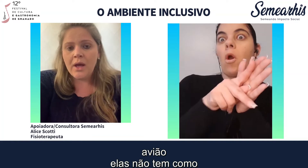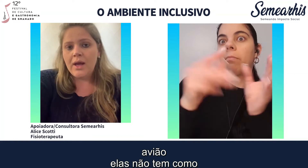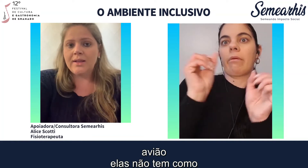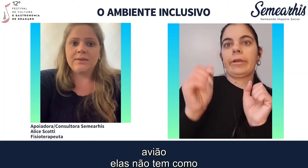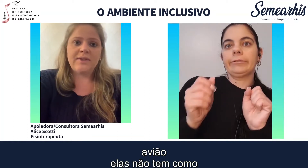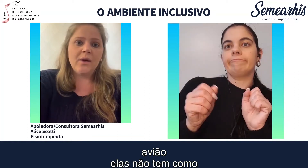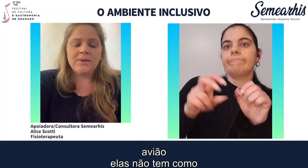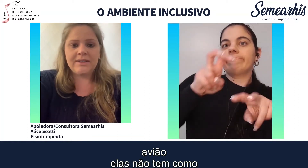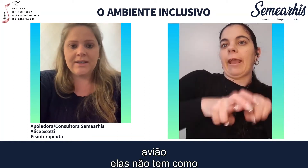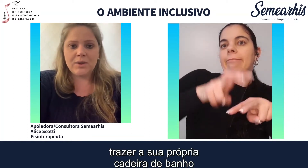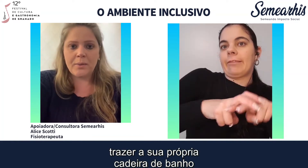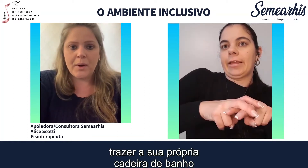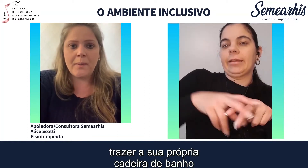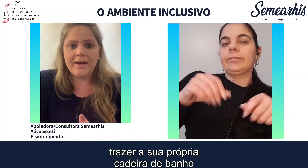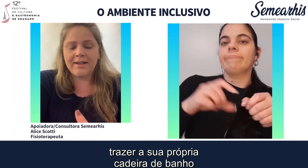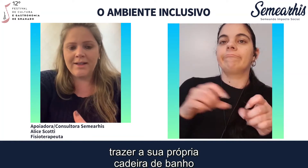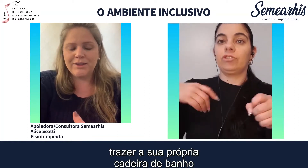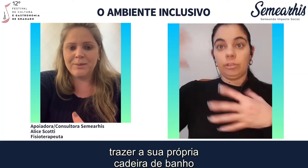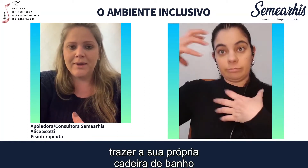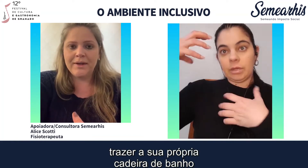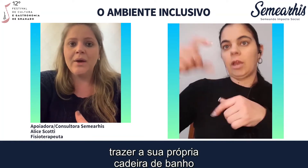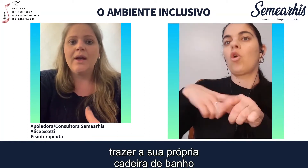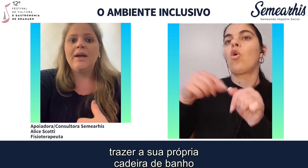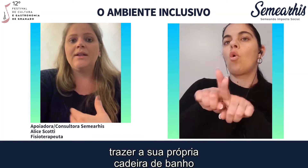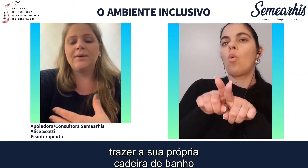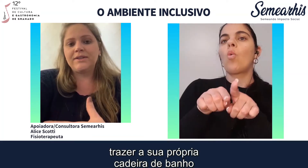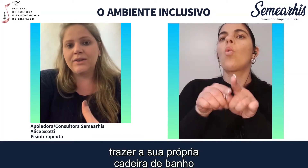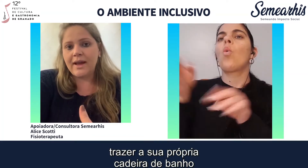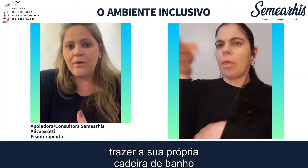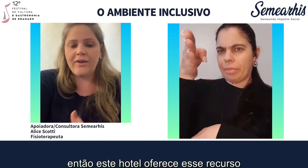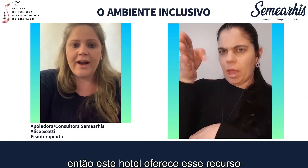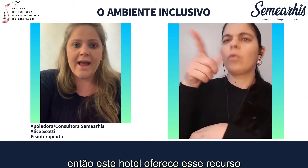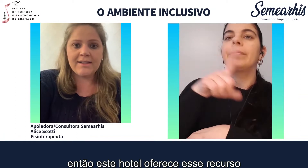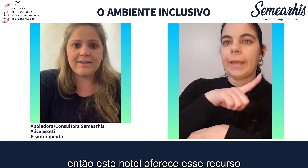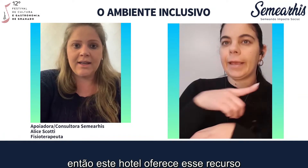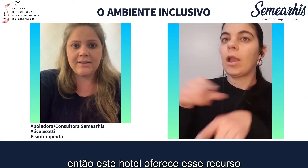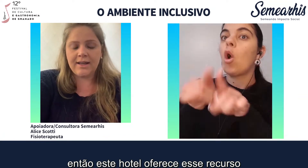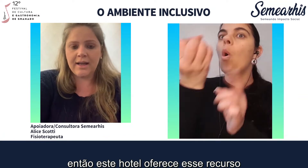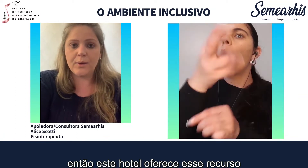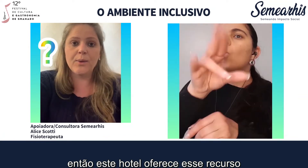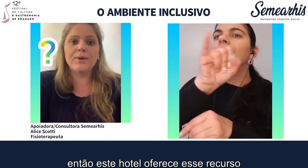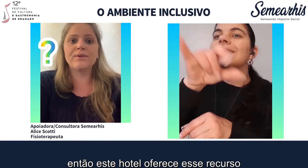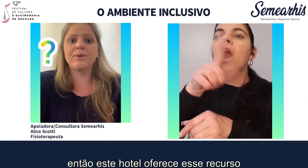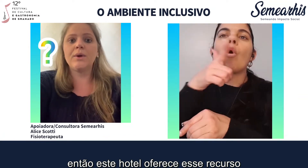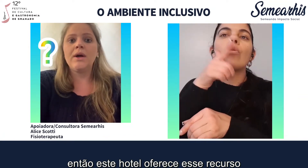avião, elas não têm como trazer a sua própria cadeira de banho. Então, esse hotel oferece esse